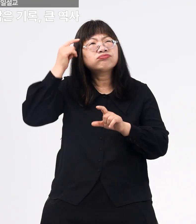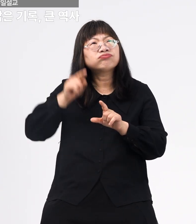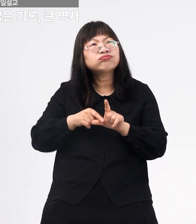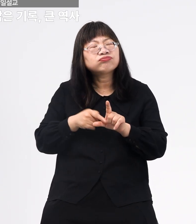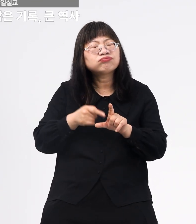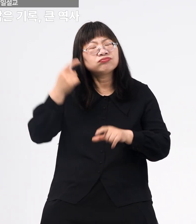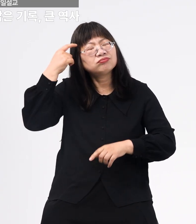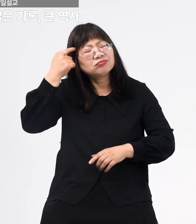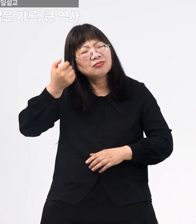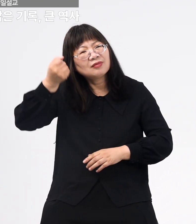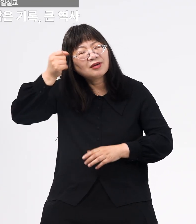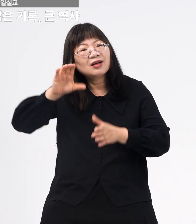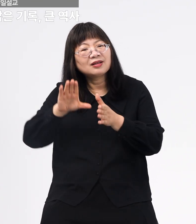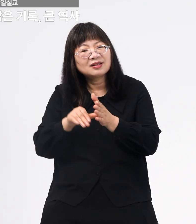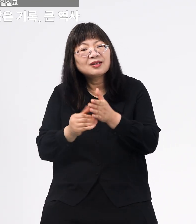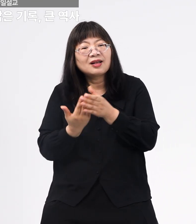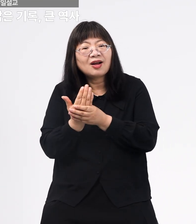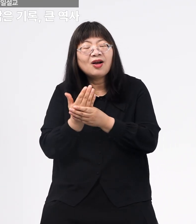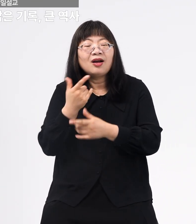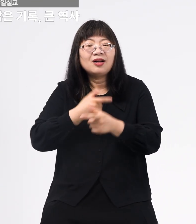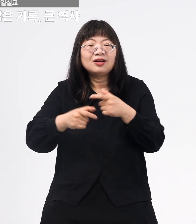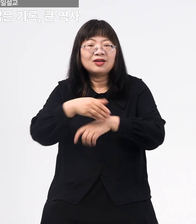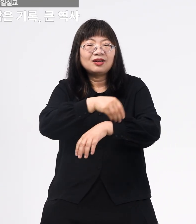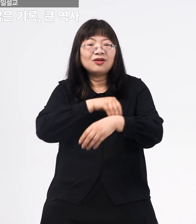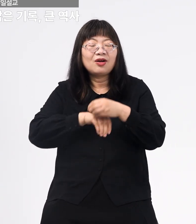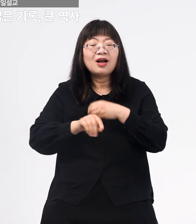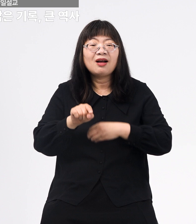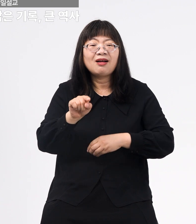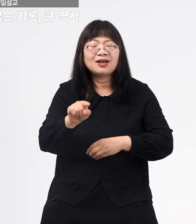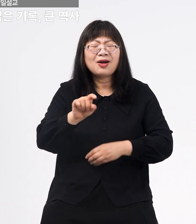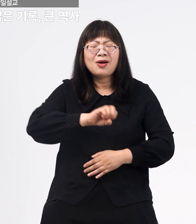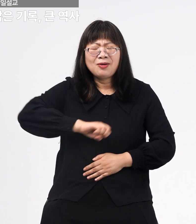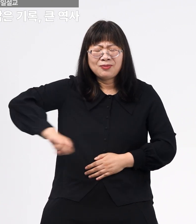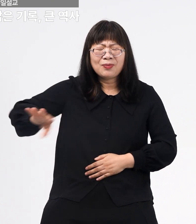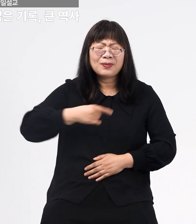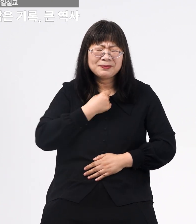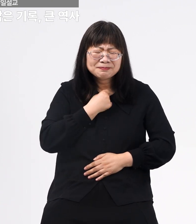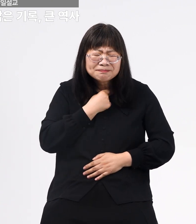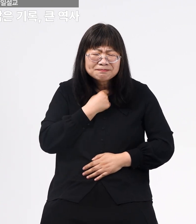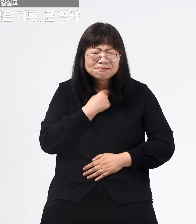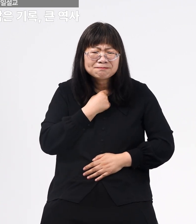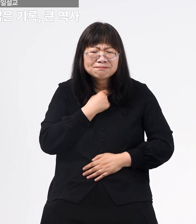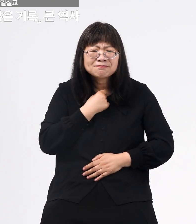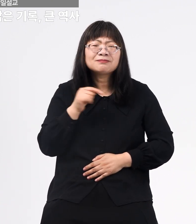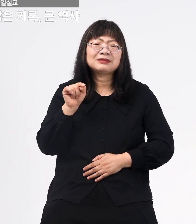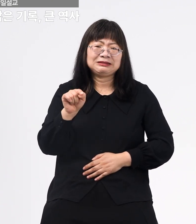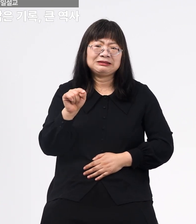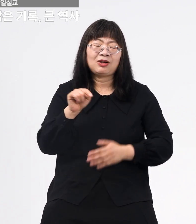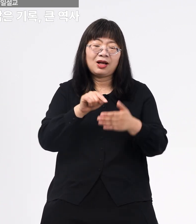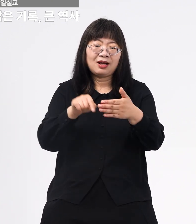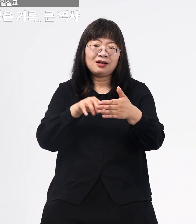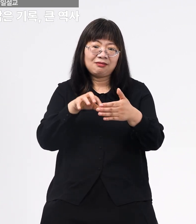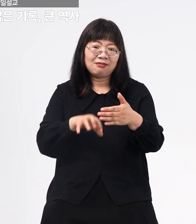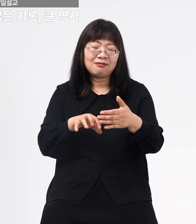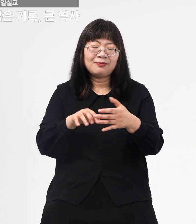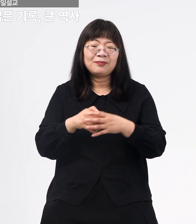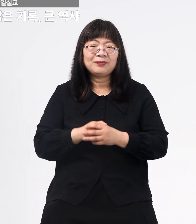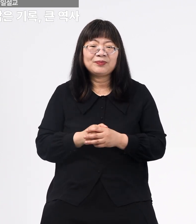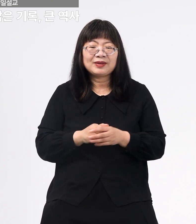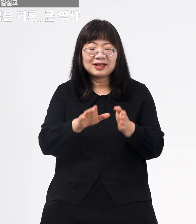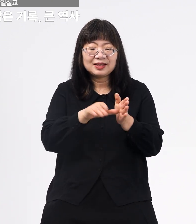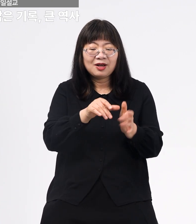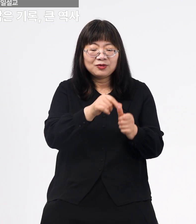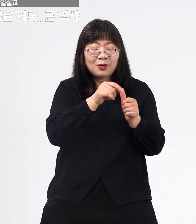것, 어쩌면 더 적극적으로 내가 이거 좀 떨쳐내고 싶은 것, 그 속에